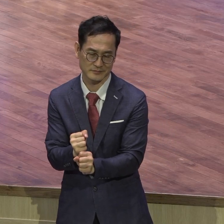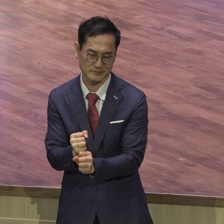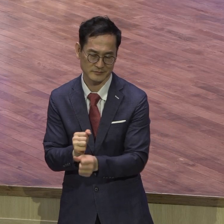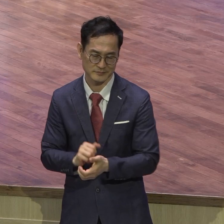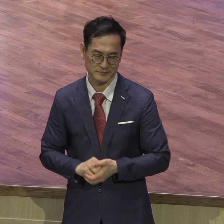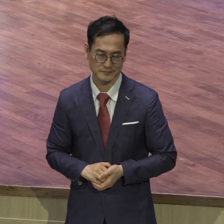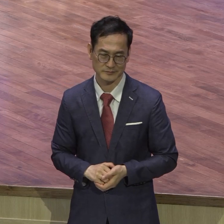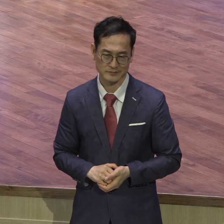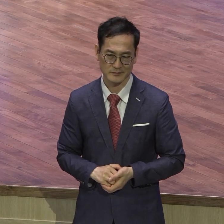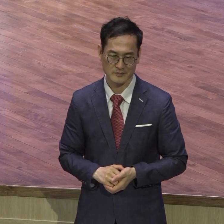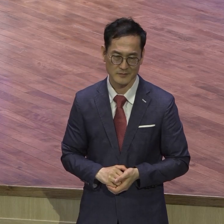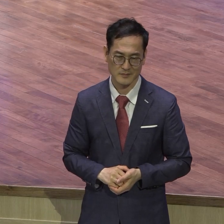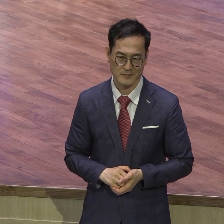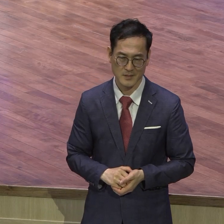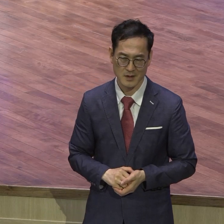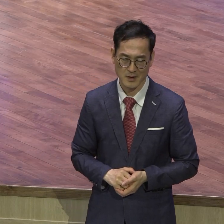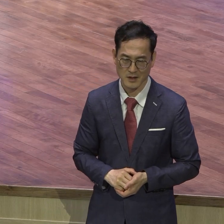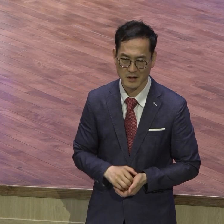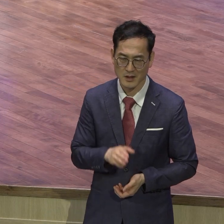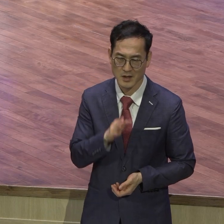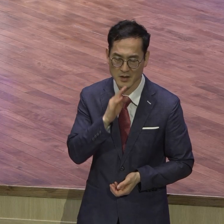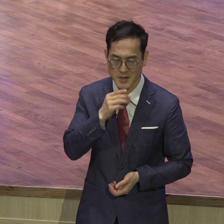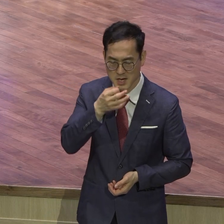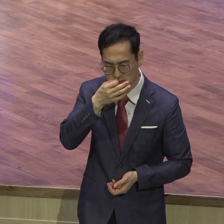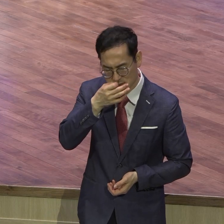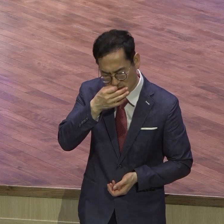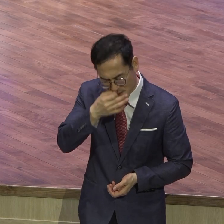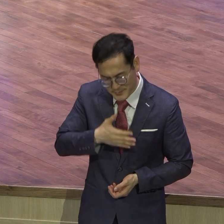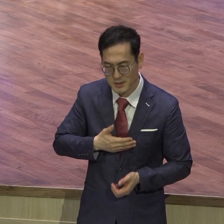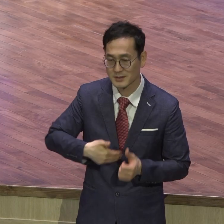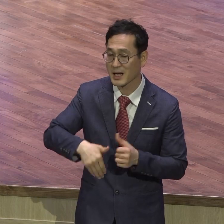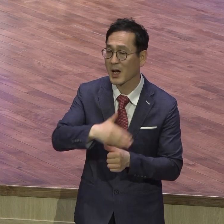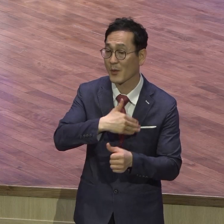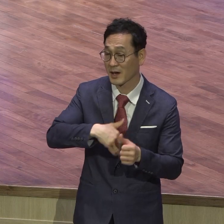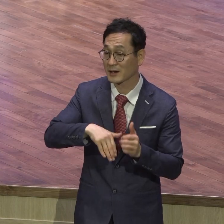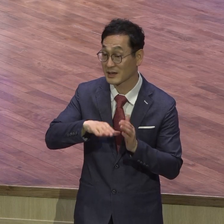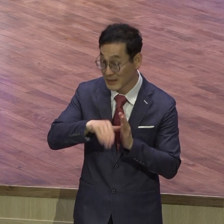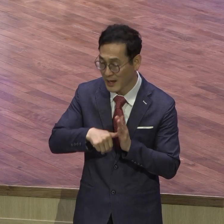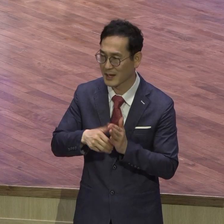극한 상황 속에 내 영혼 다 잘됐는데 내 영혼 평안 누가 못해